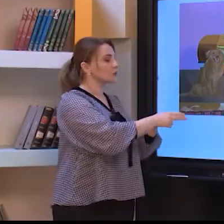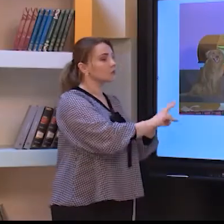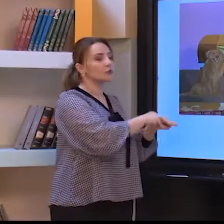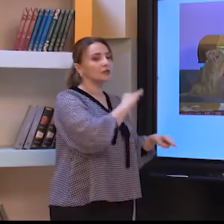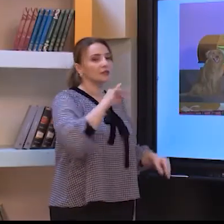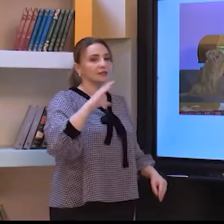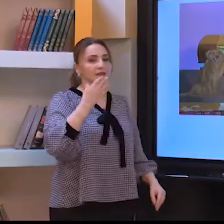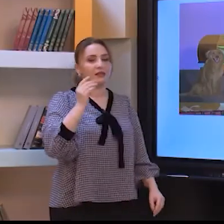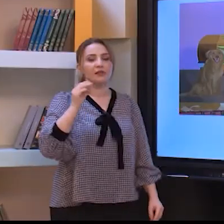Burada isə